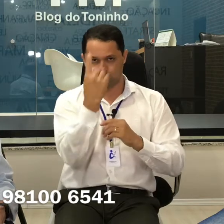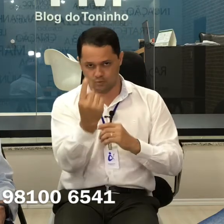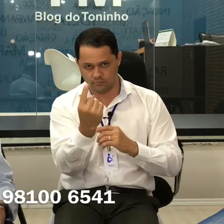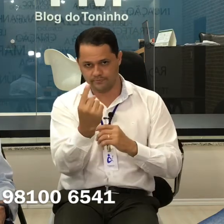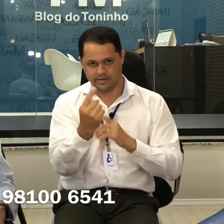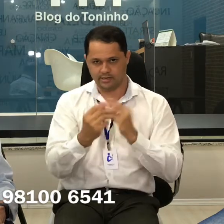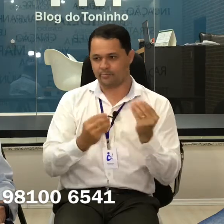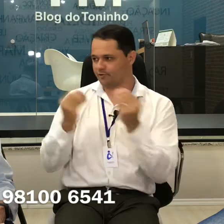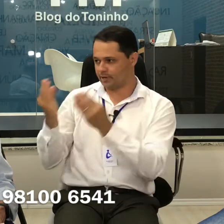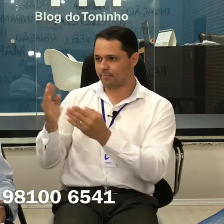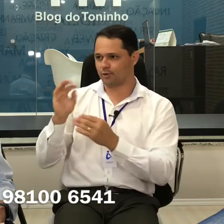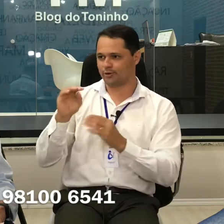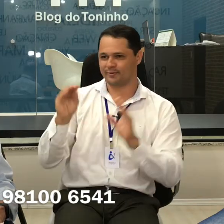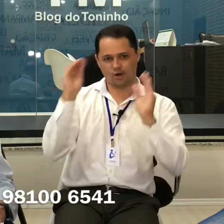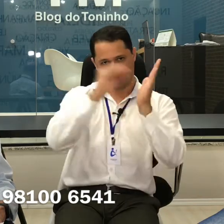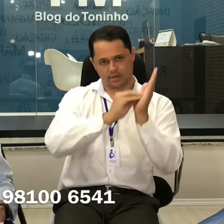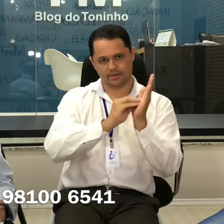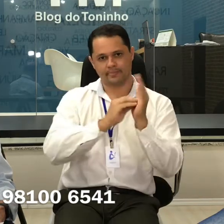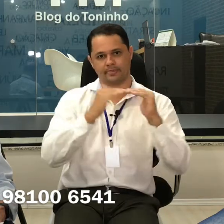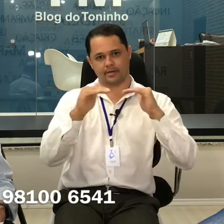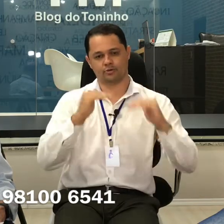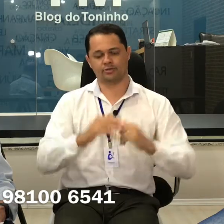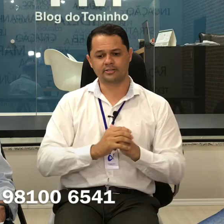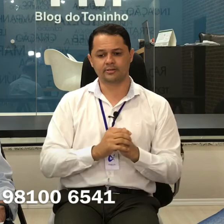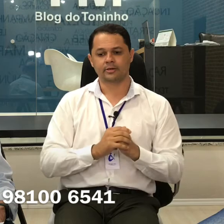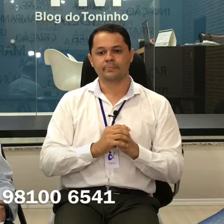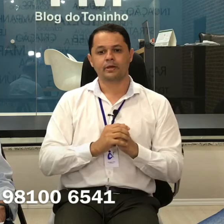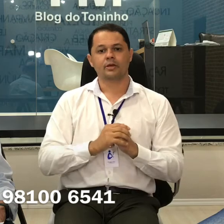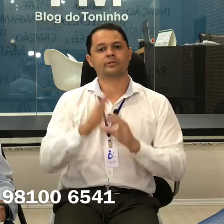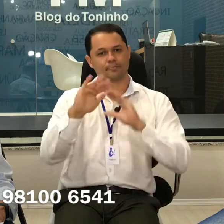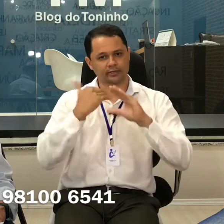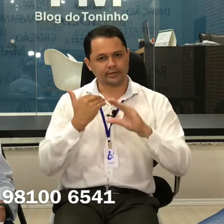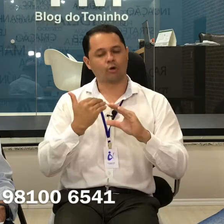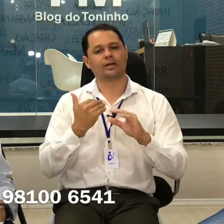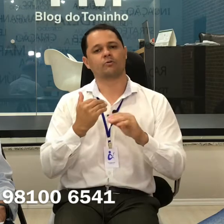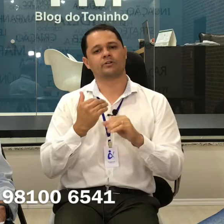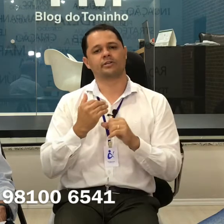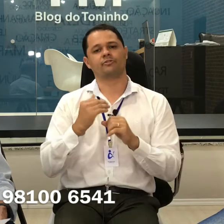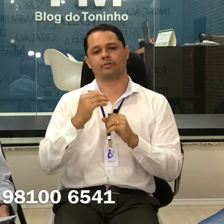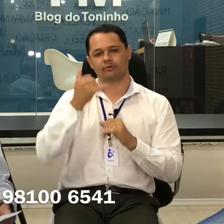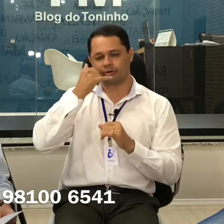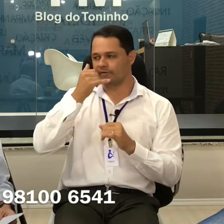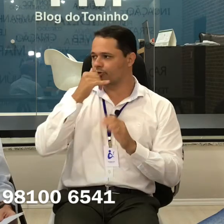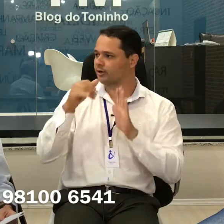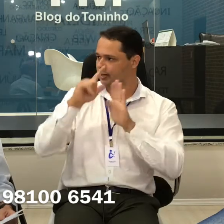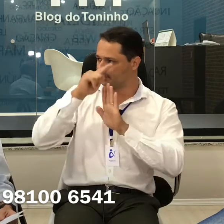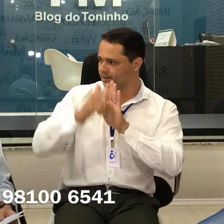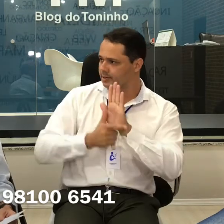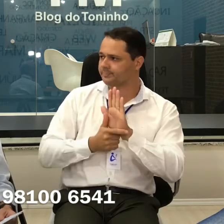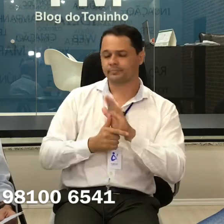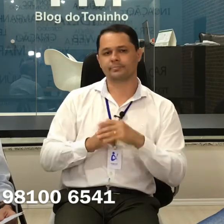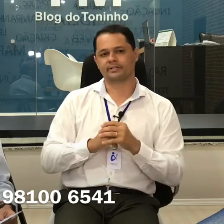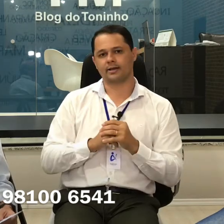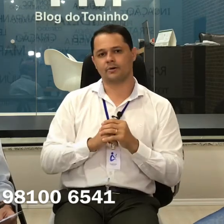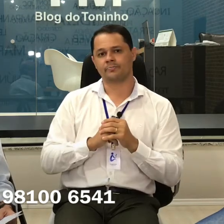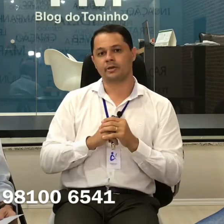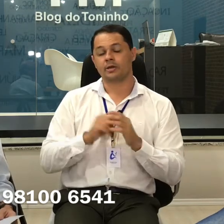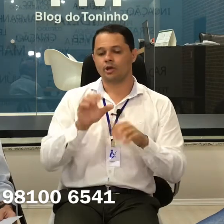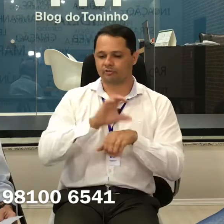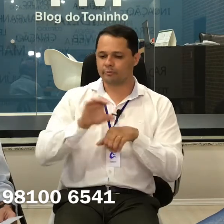981006541. Depois eu vou dar para o Toninho, ele coloca na notícia. E vocês podem entrar em contato com a gente, que esse é o telefone da Libraria Empresarial. E nós estamos